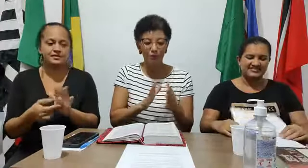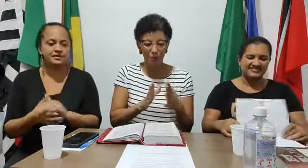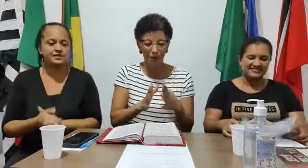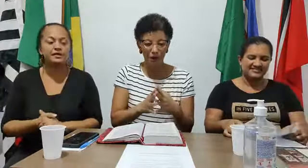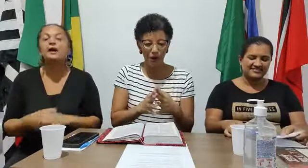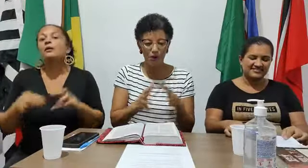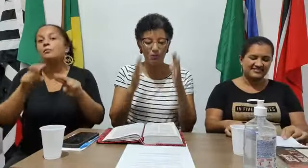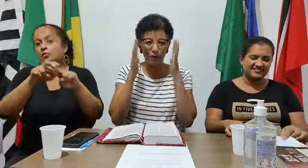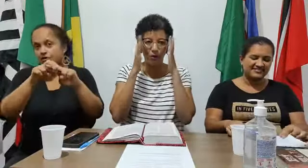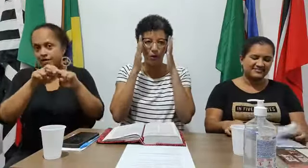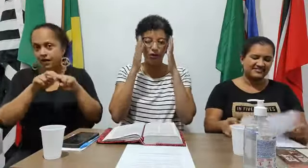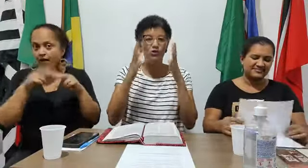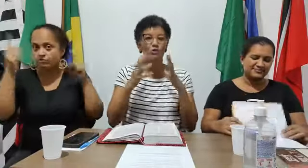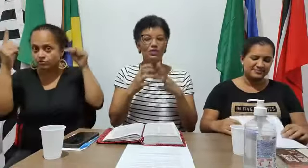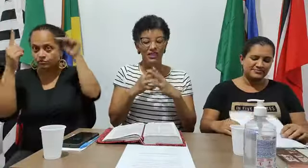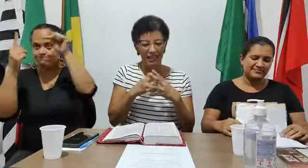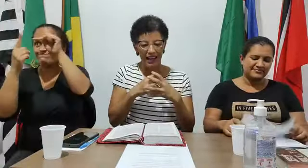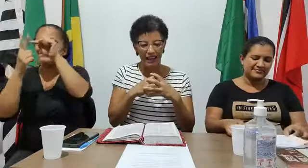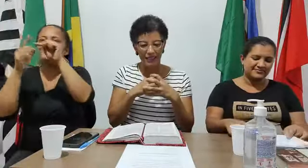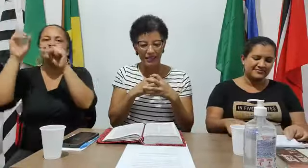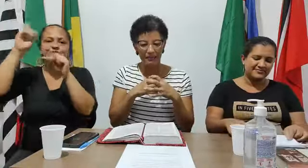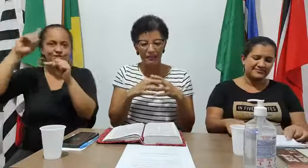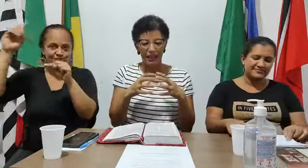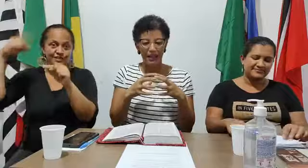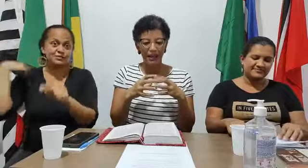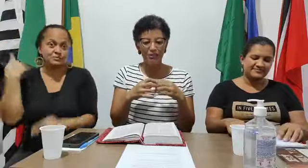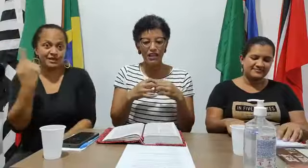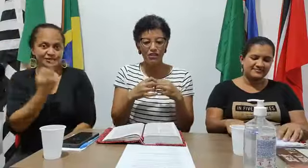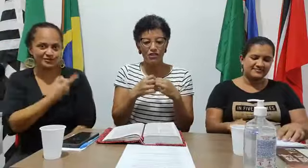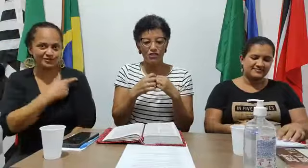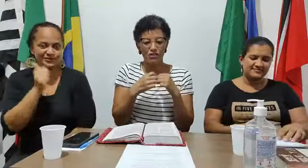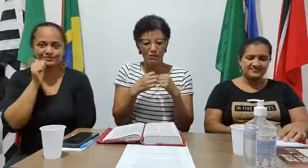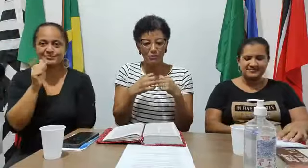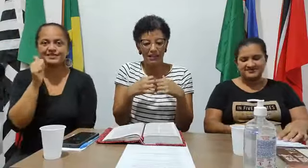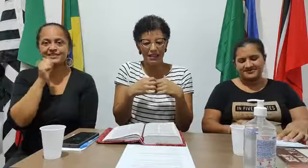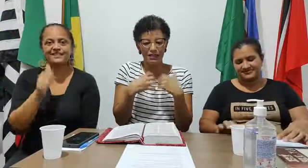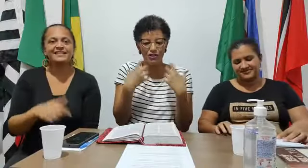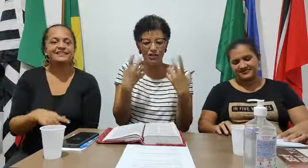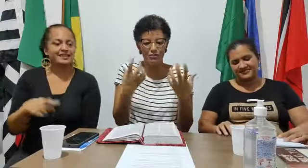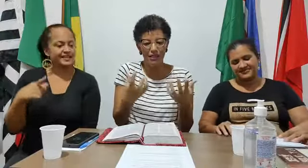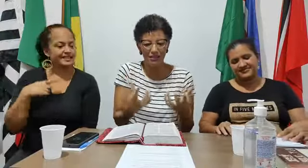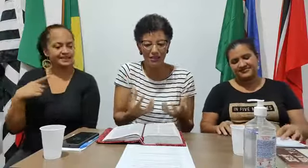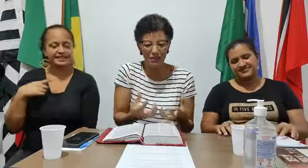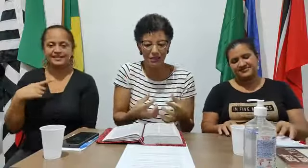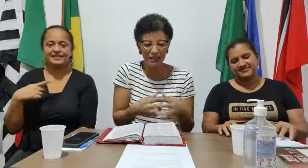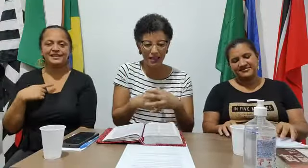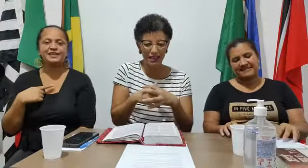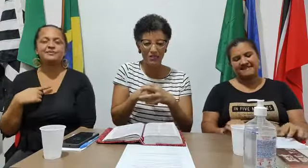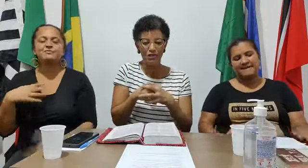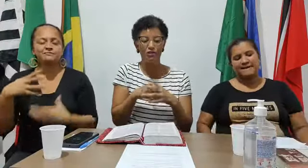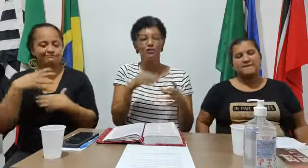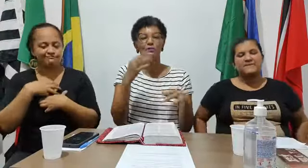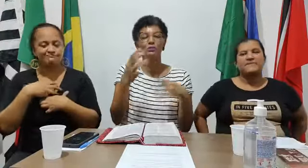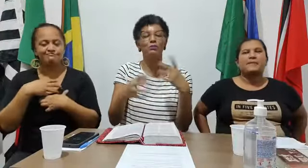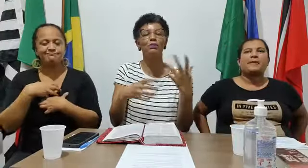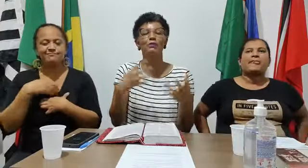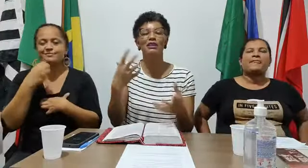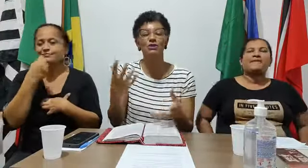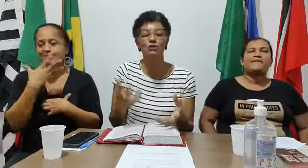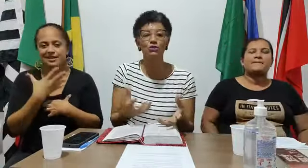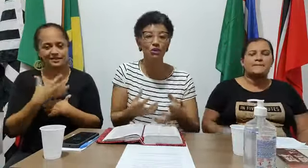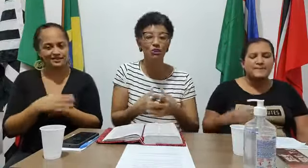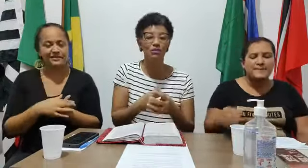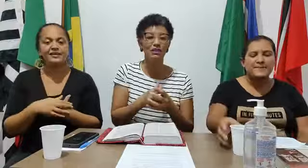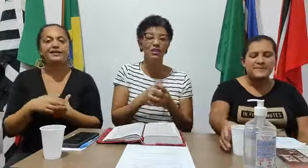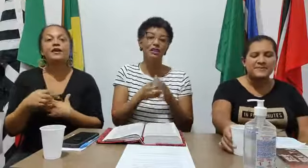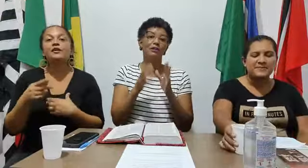do propósito para o qual nós somos criadas, realmente nós temos uma característica de mais sensibilidade, nós falamos um pouco mais